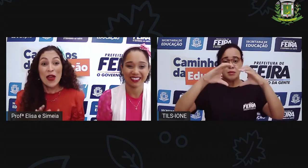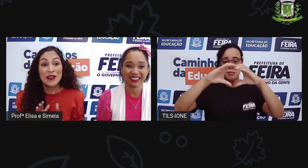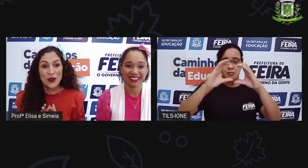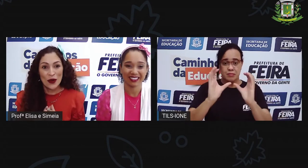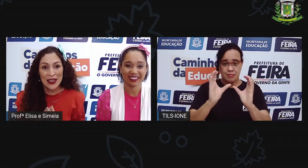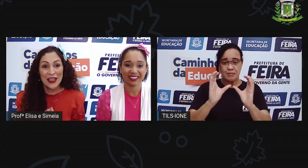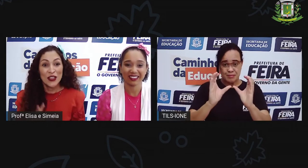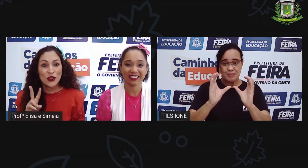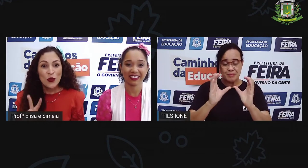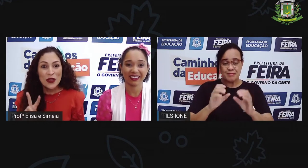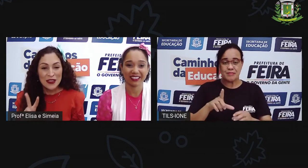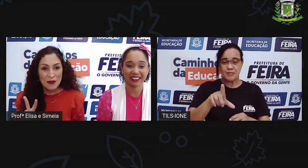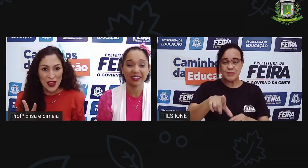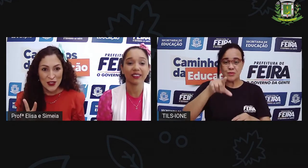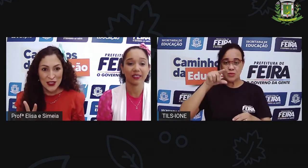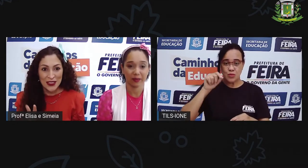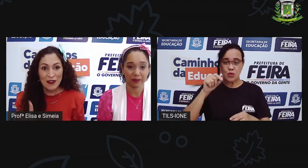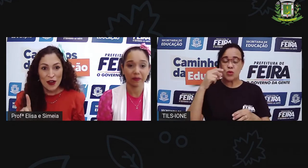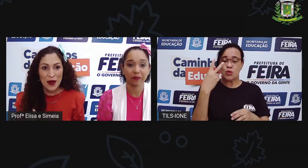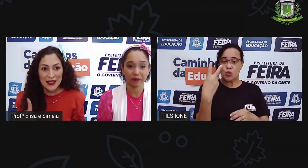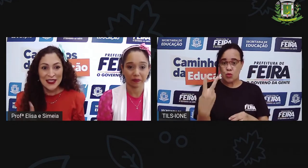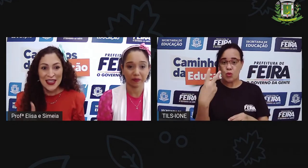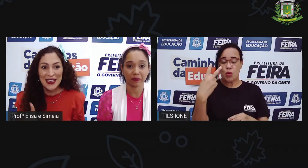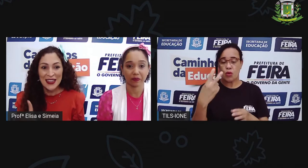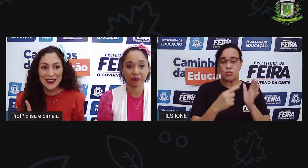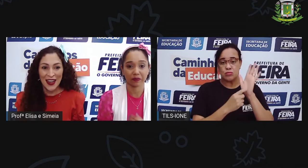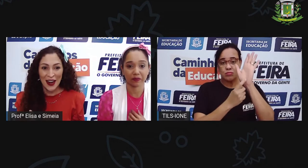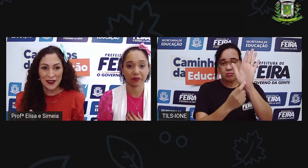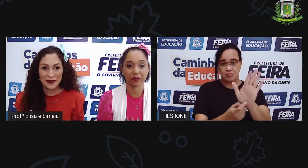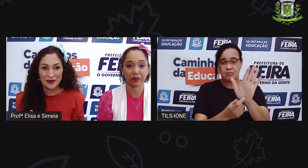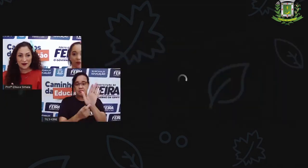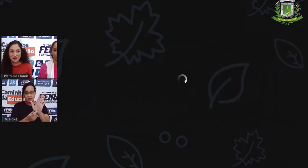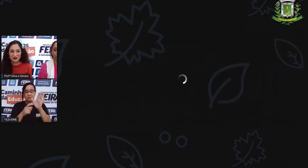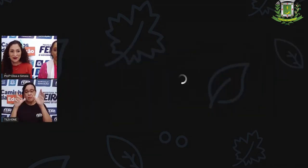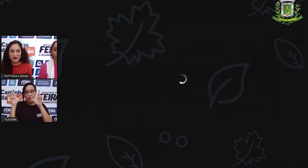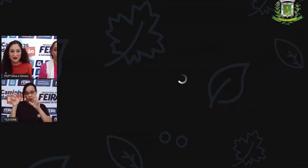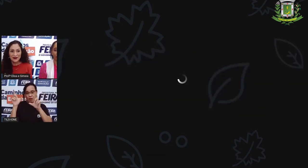Eu escolhi duas imagens que vão aparecer aqui na tela.